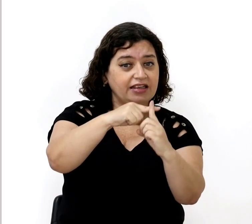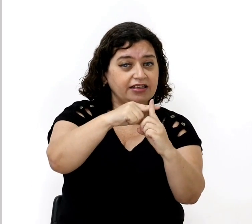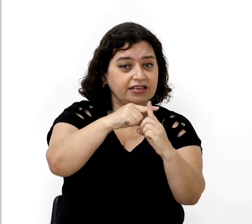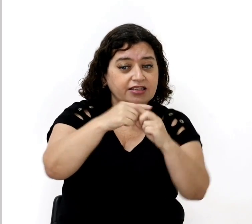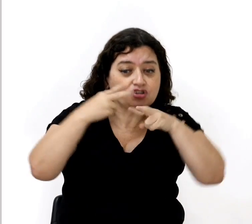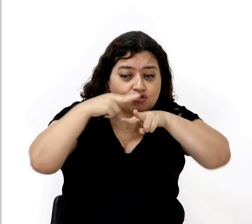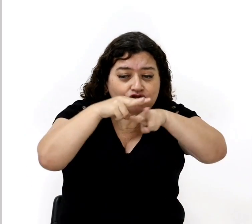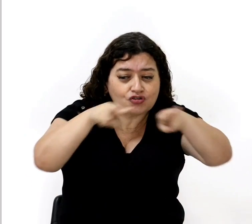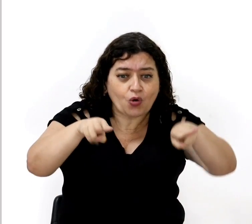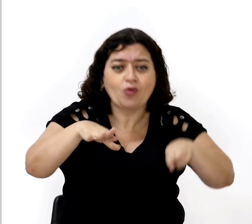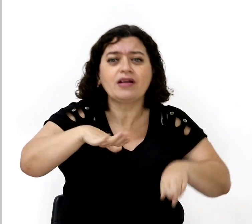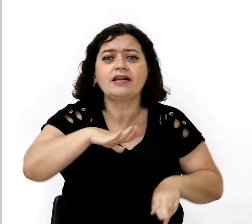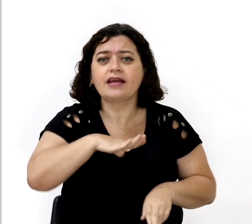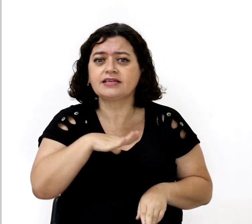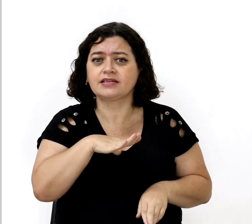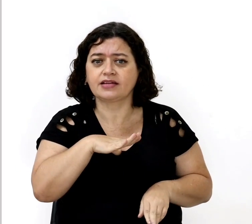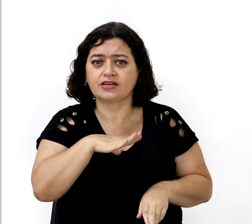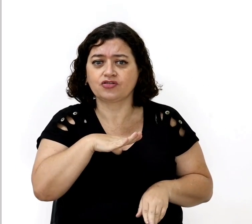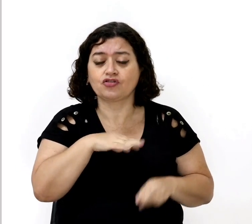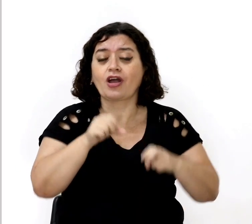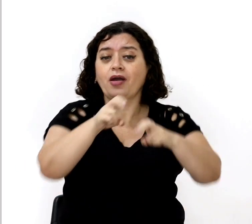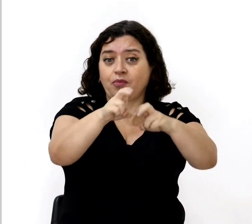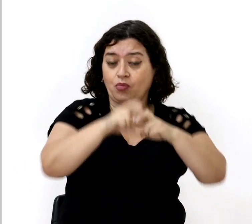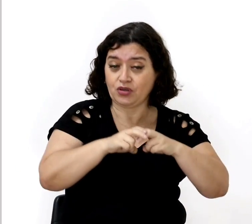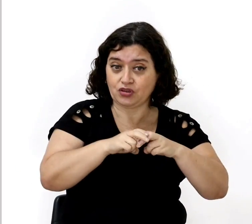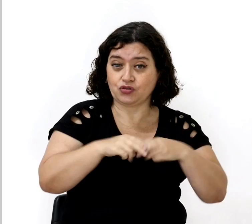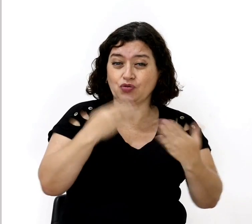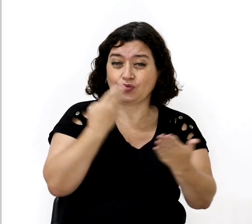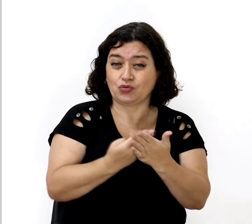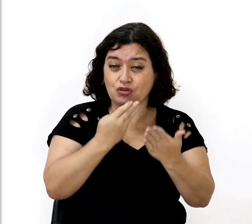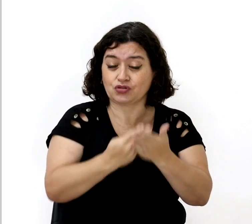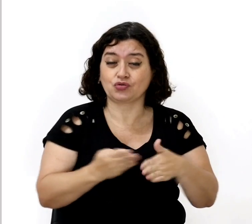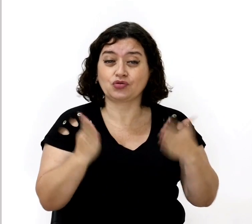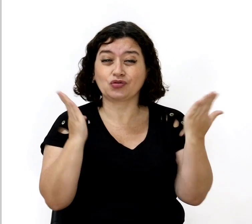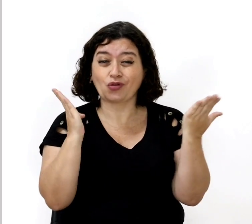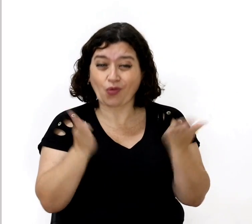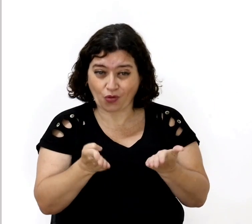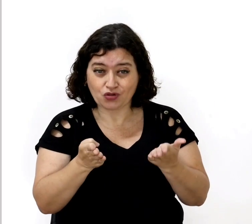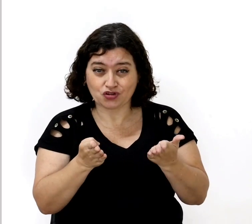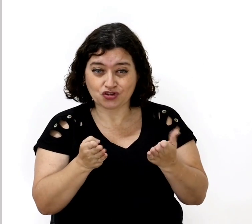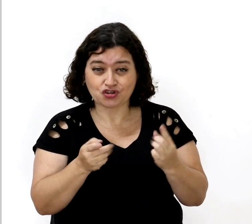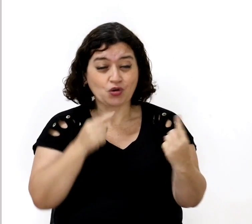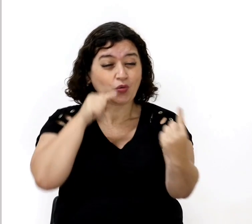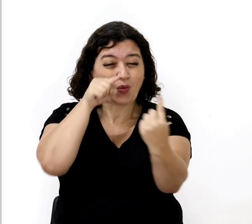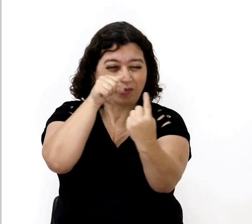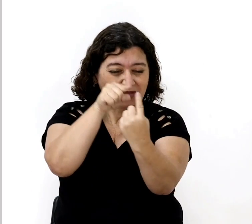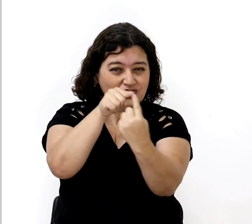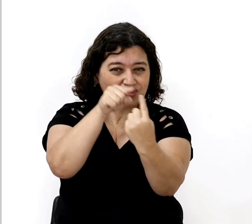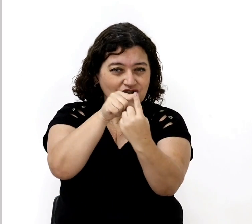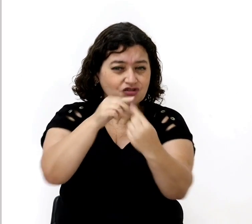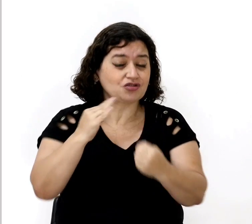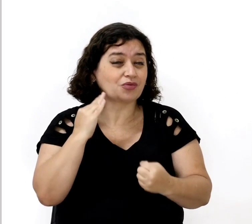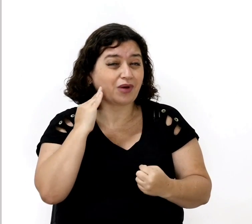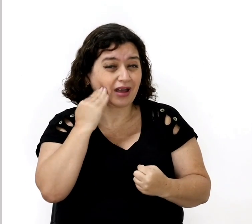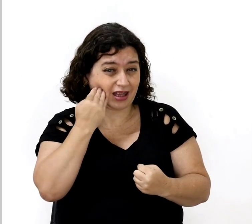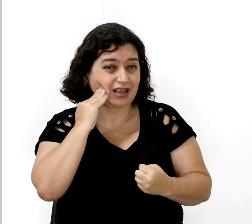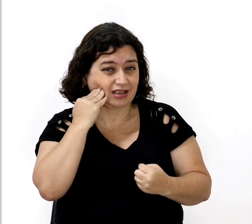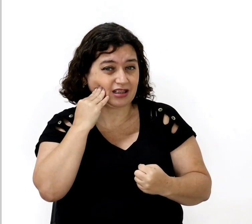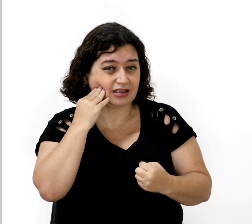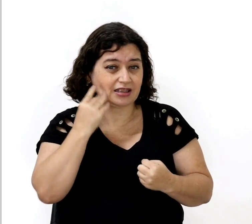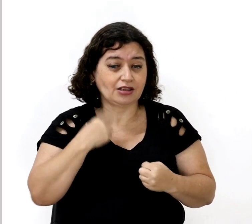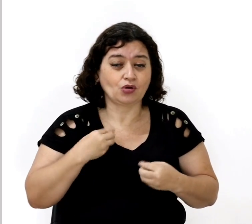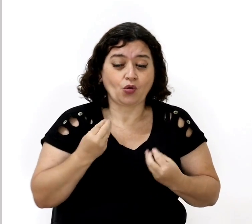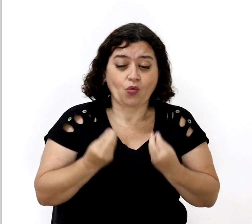se voltar para a cidade. Por isso que nessa lição de hoje, o nosso objetivo é justamente entender como os